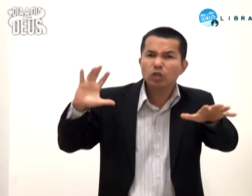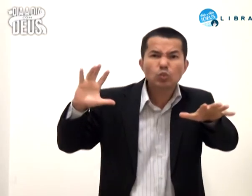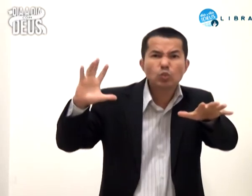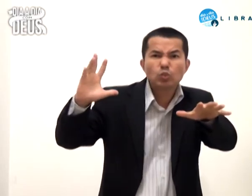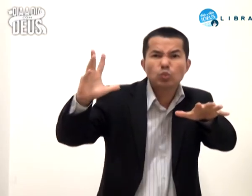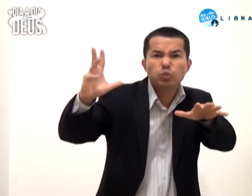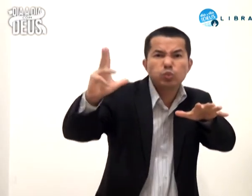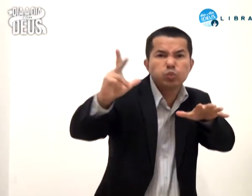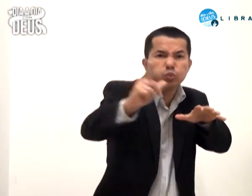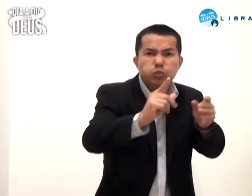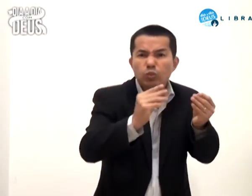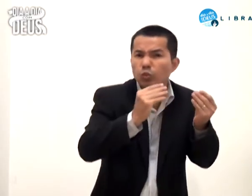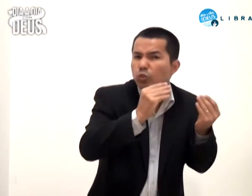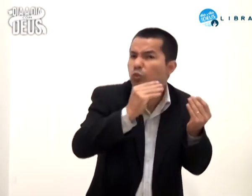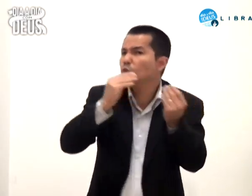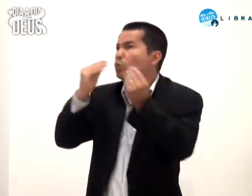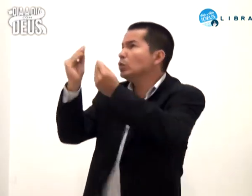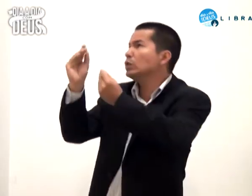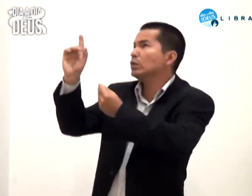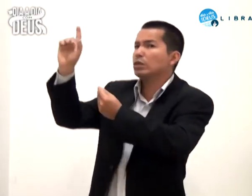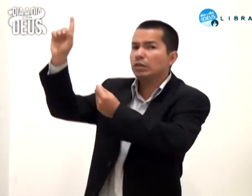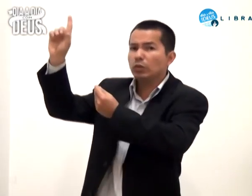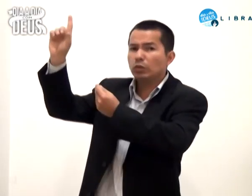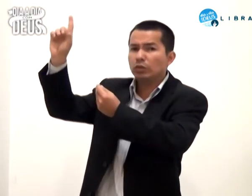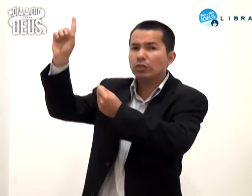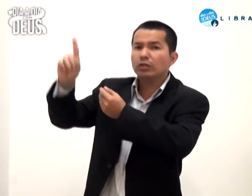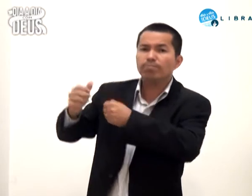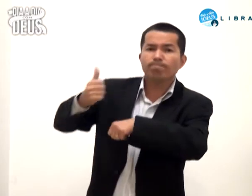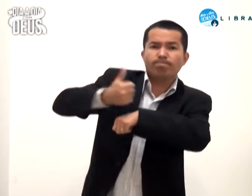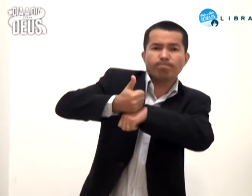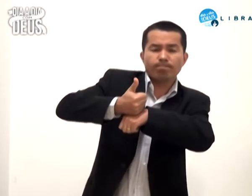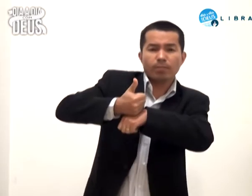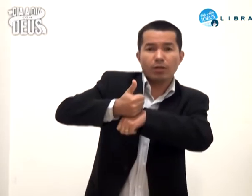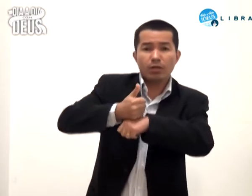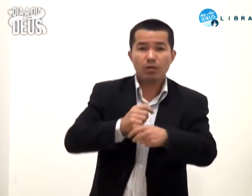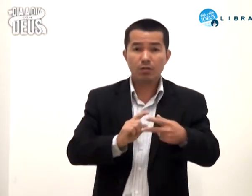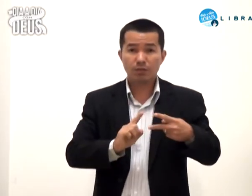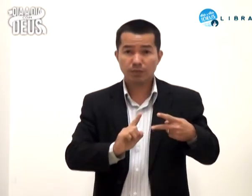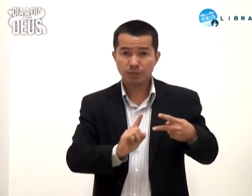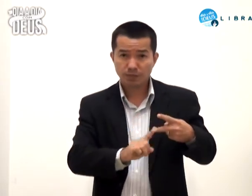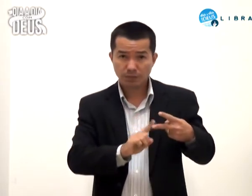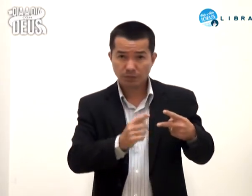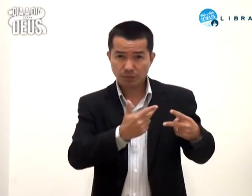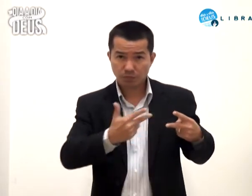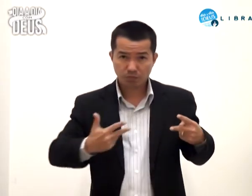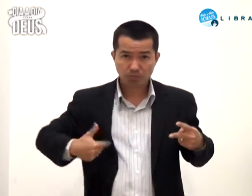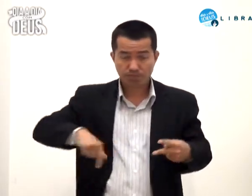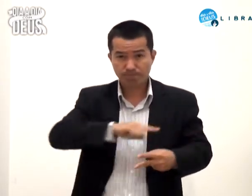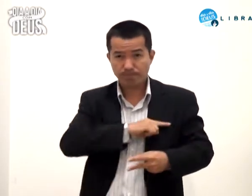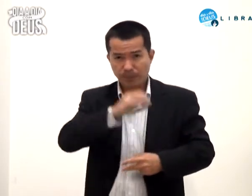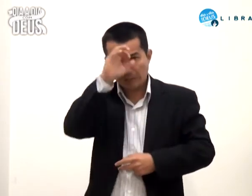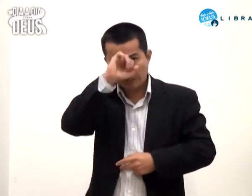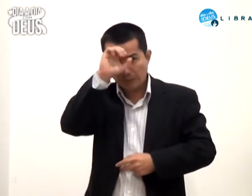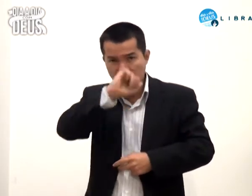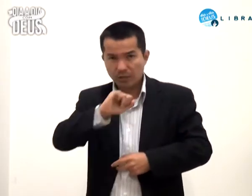segundo princípio que a gente aprendeu foi que Deus é dono de tudo e Ele coloca tudo nas nossas